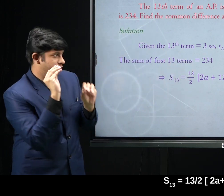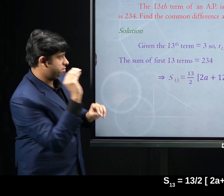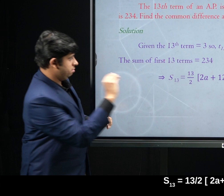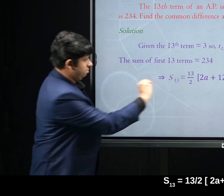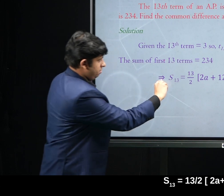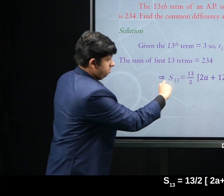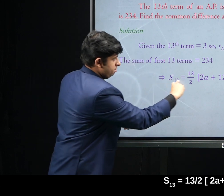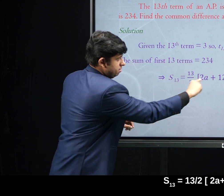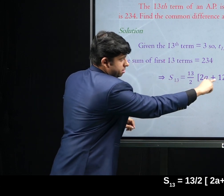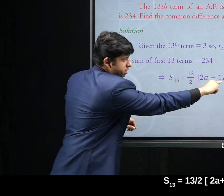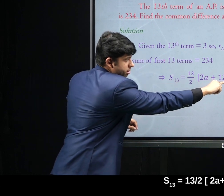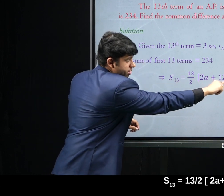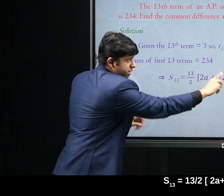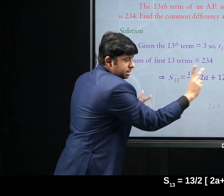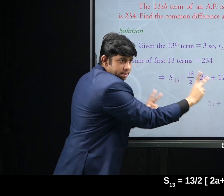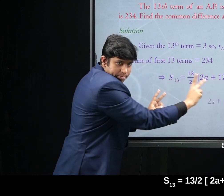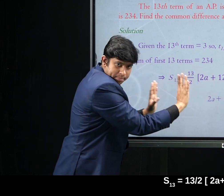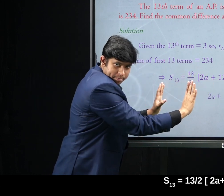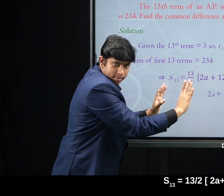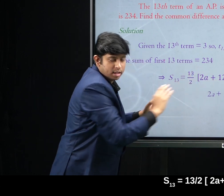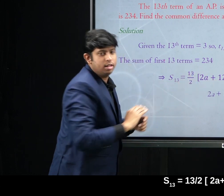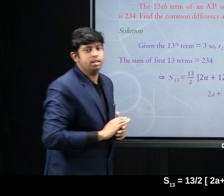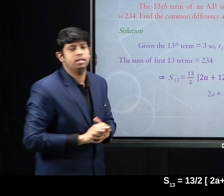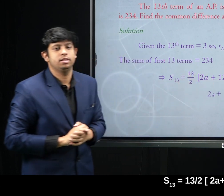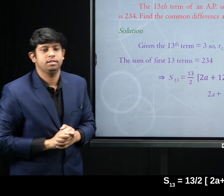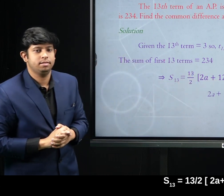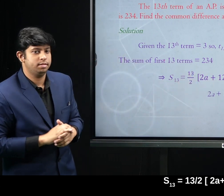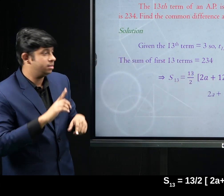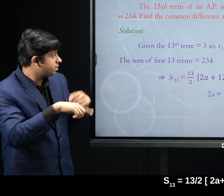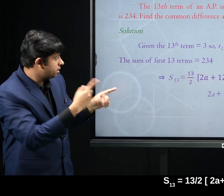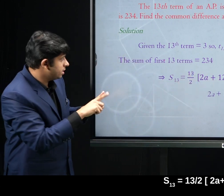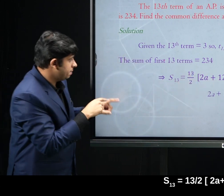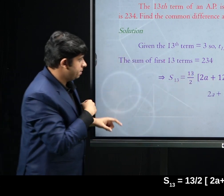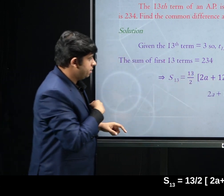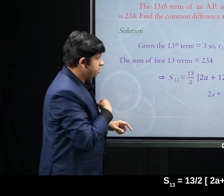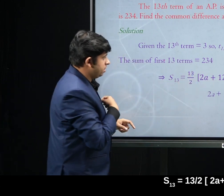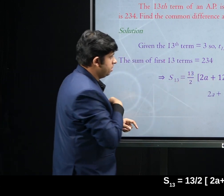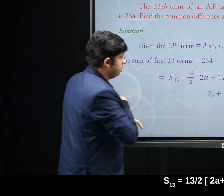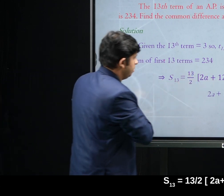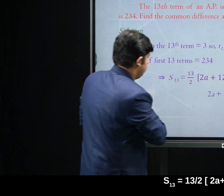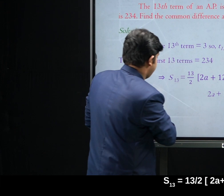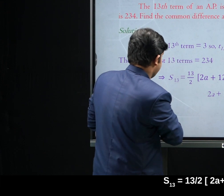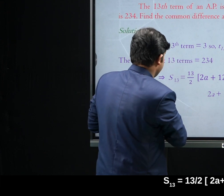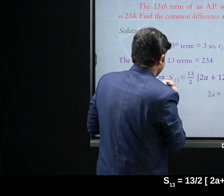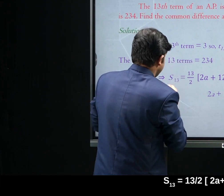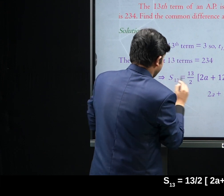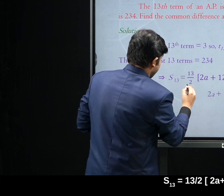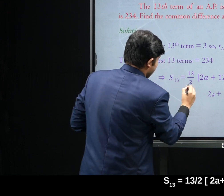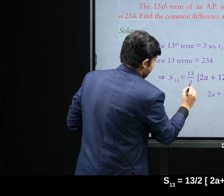S13 ఈజ్ ఈక్వల్ టు 13/2 ఇంటూ 2A ప్లస్ 12D ఈజ్ ఈక్వల్ టు 234